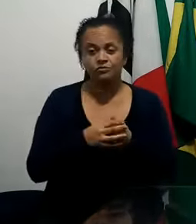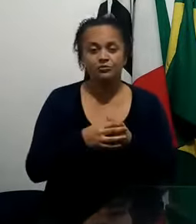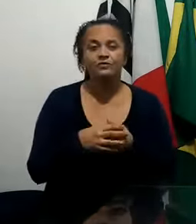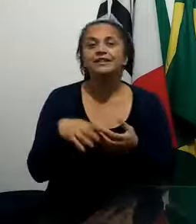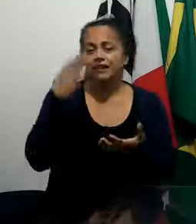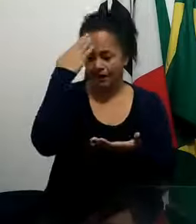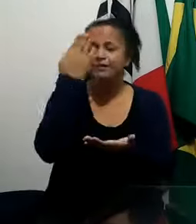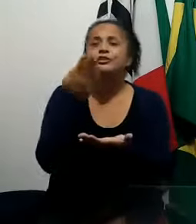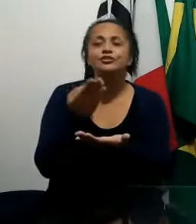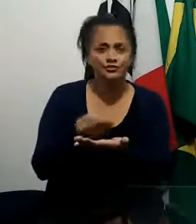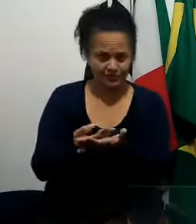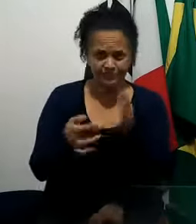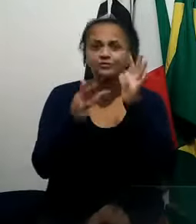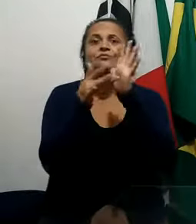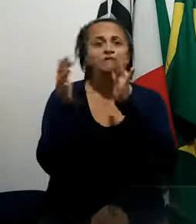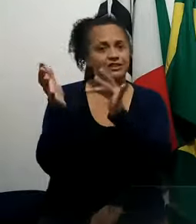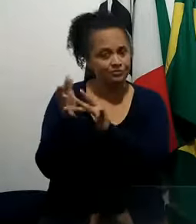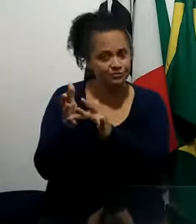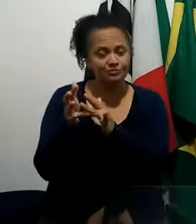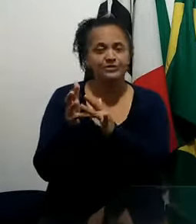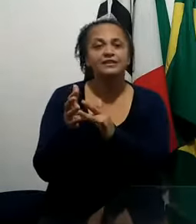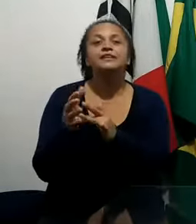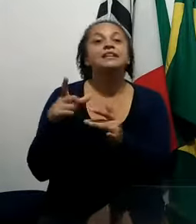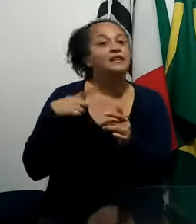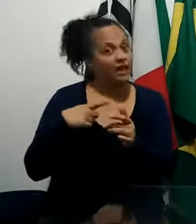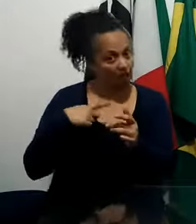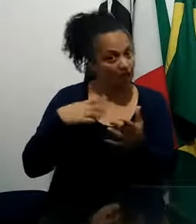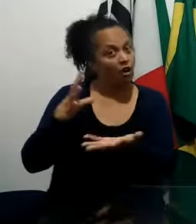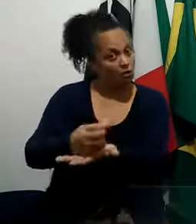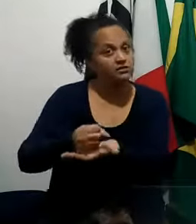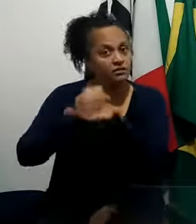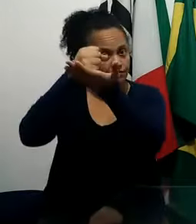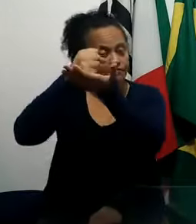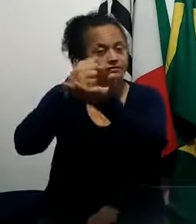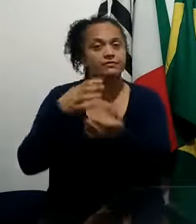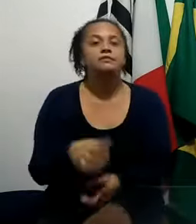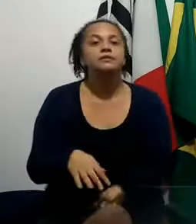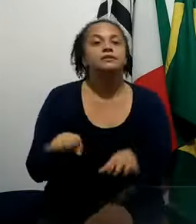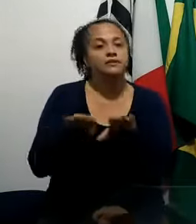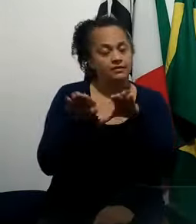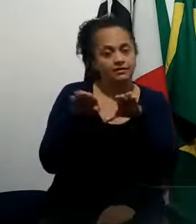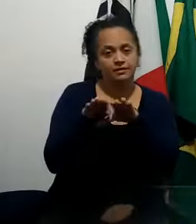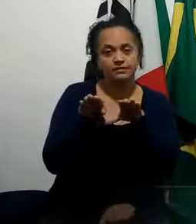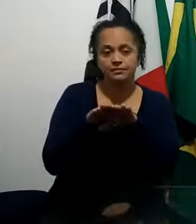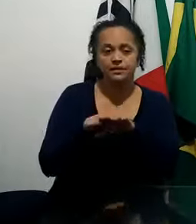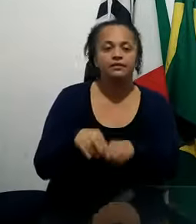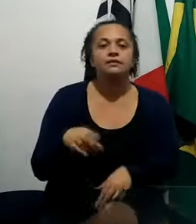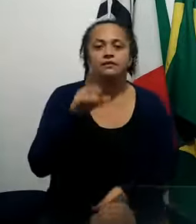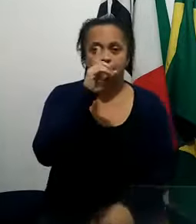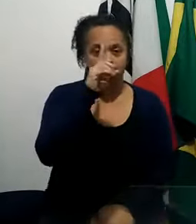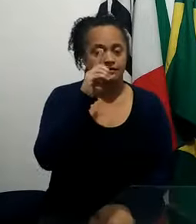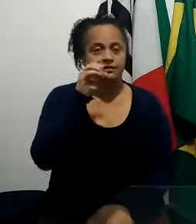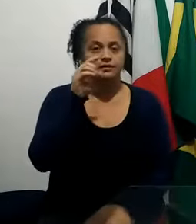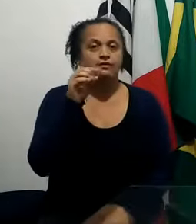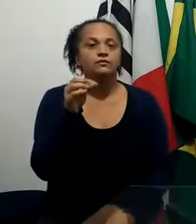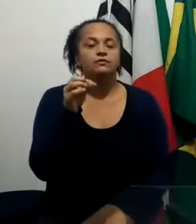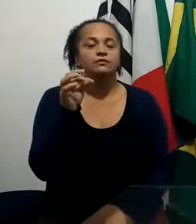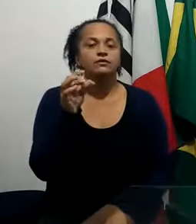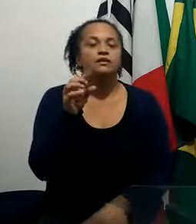serão salvos mesmo na grande tribulação. Deuteronômio 4, do 30 ao 31,